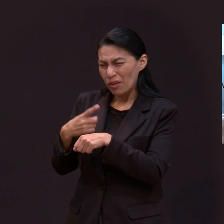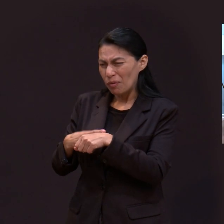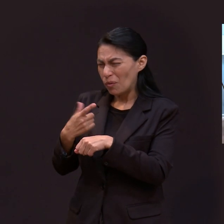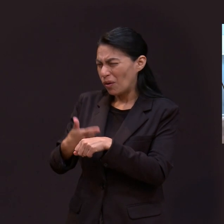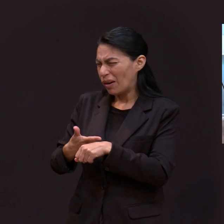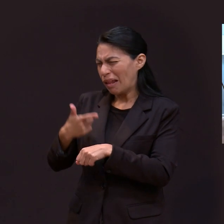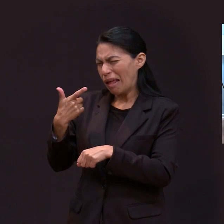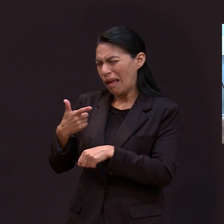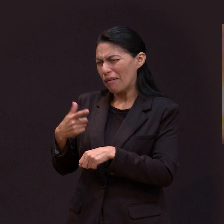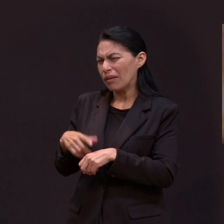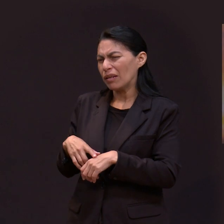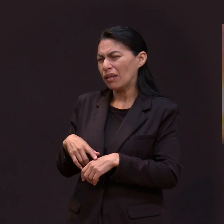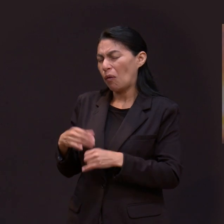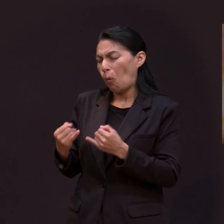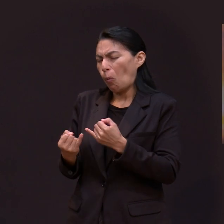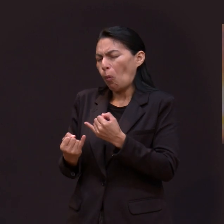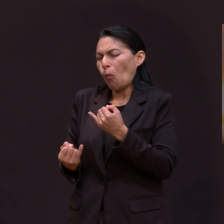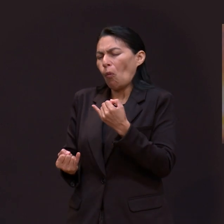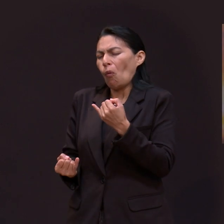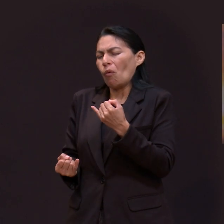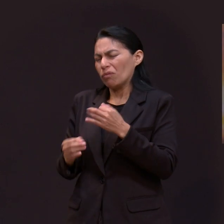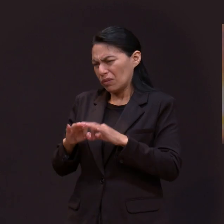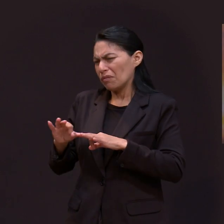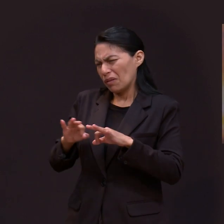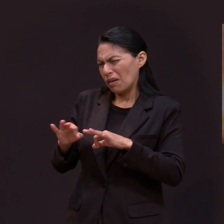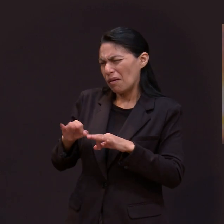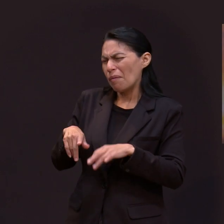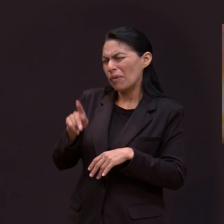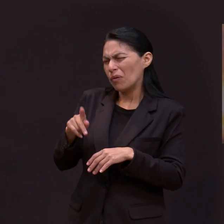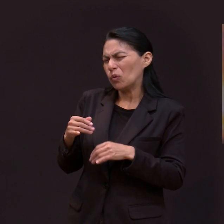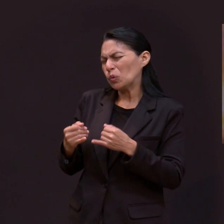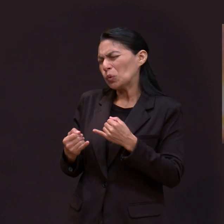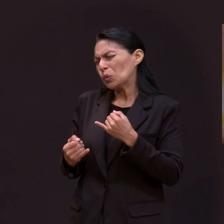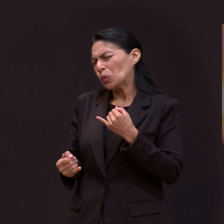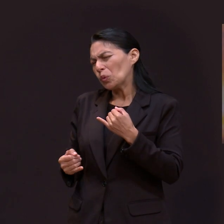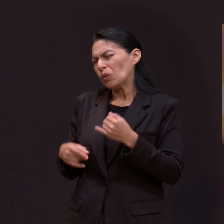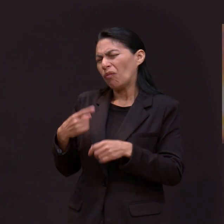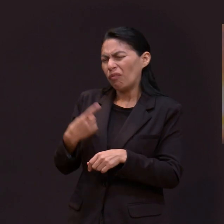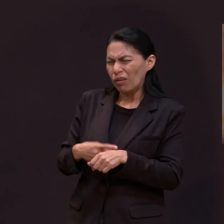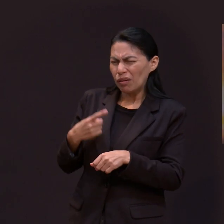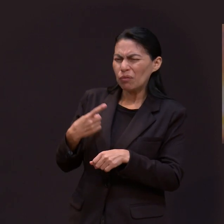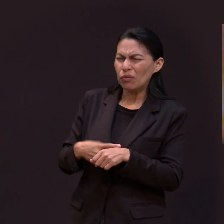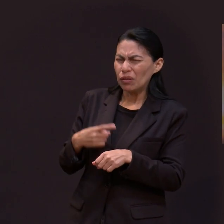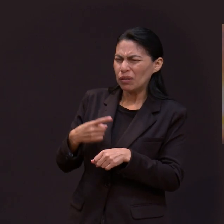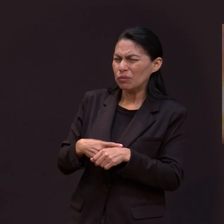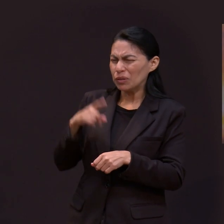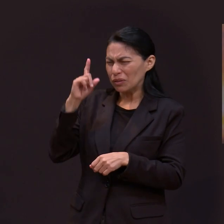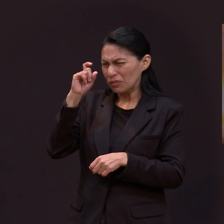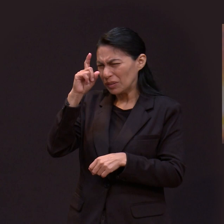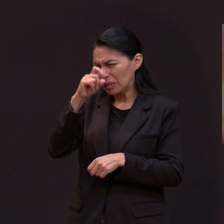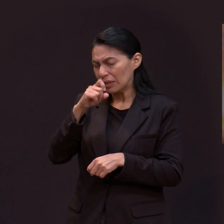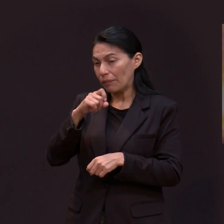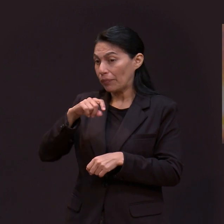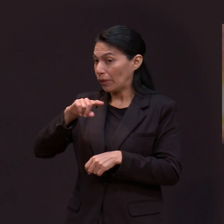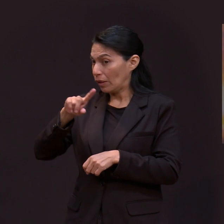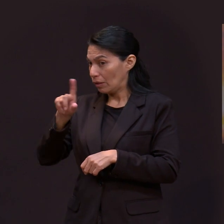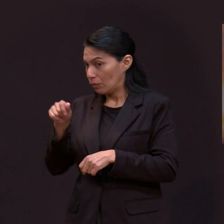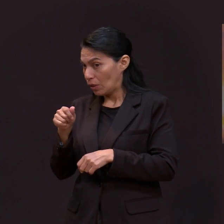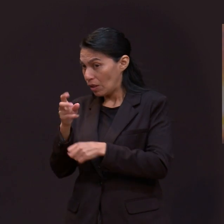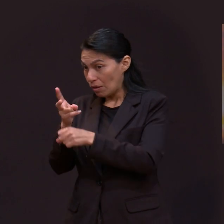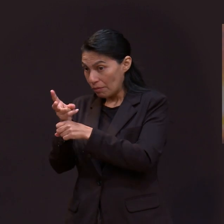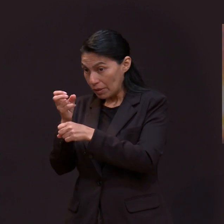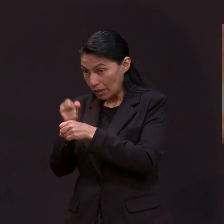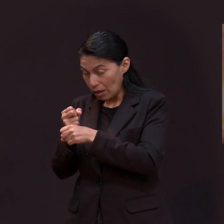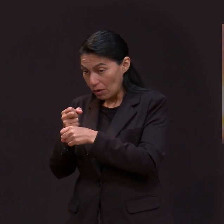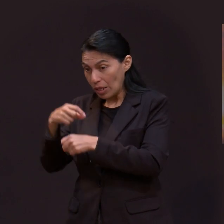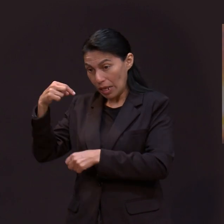enfermedad y pues él trabajaba pero estaba muy delgado muy delgado y y estuvimos muy preocupados entonces llegó la